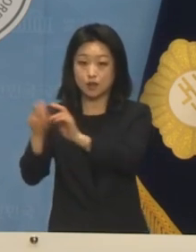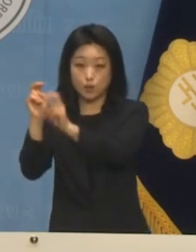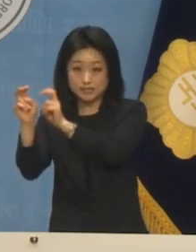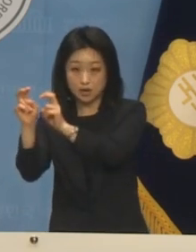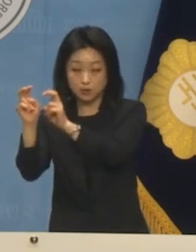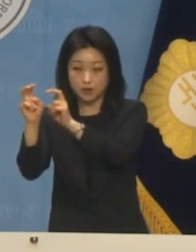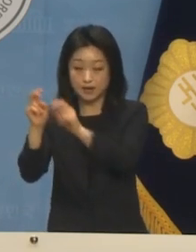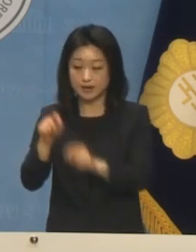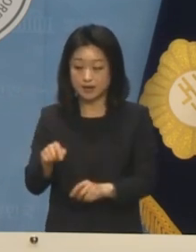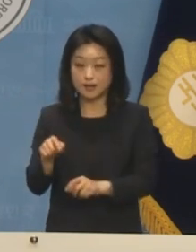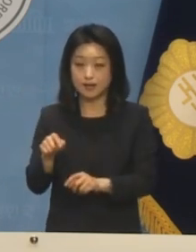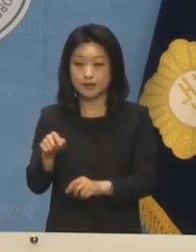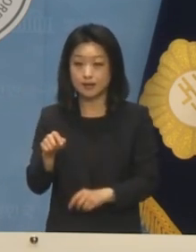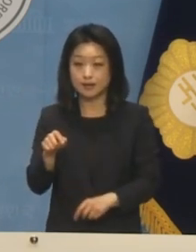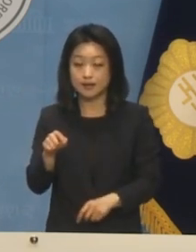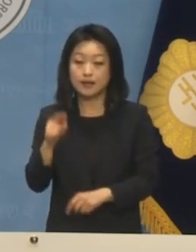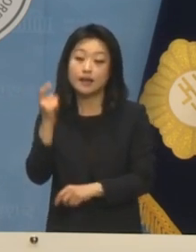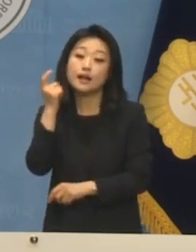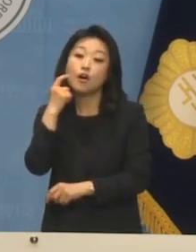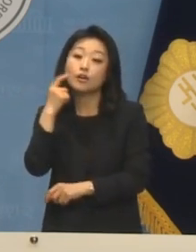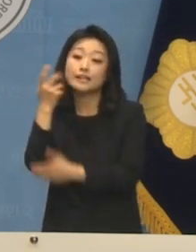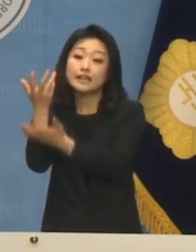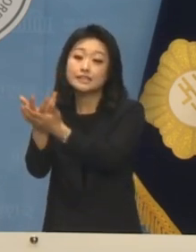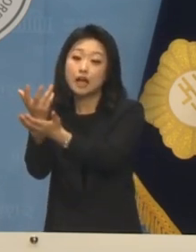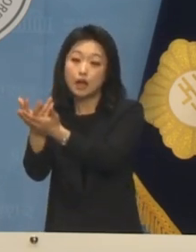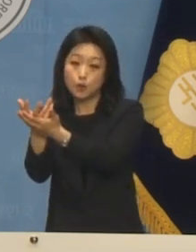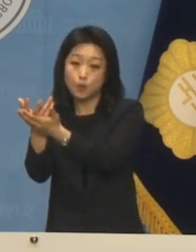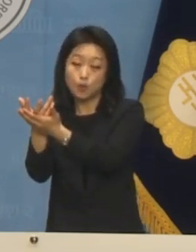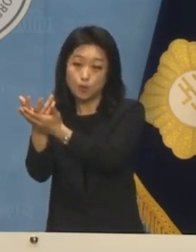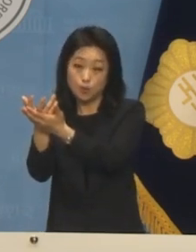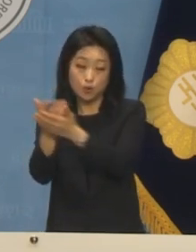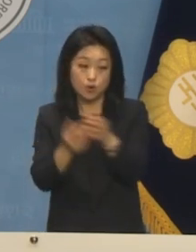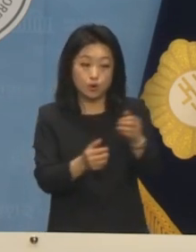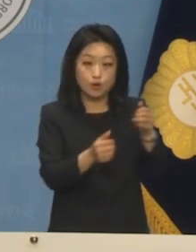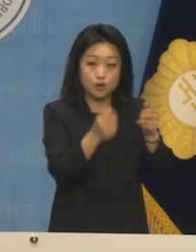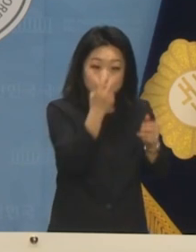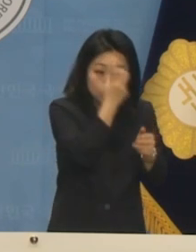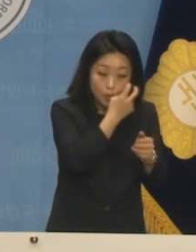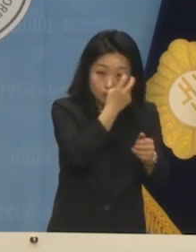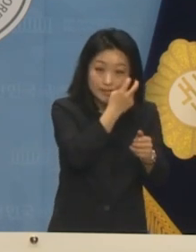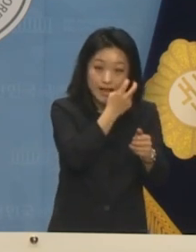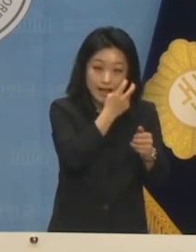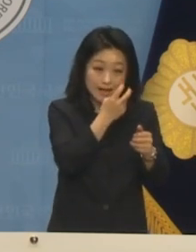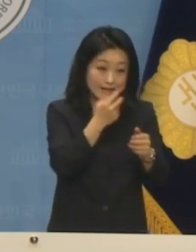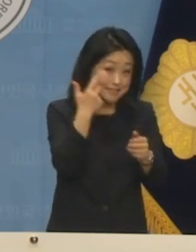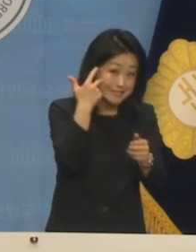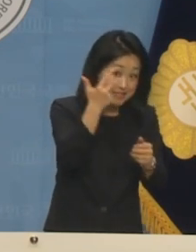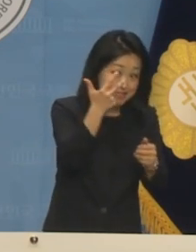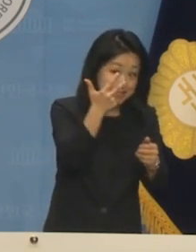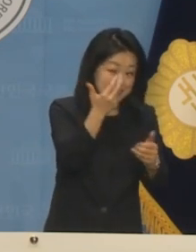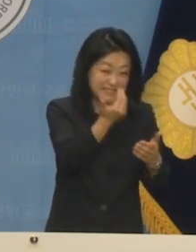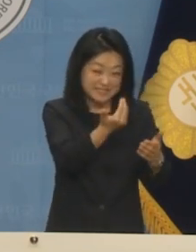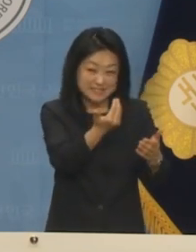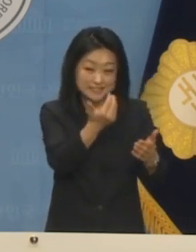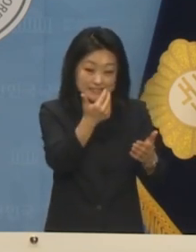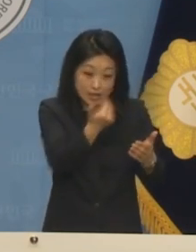사용자의 대리인이 거짓된 자료를 신문회의 하루 전 제출하였습니다. 초심